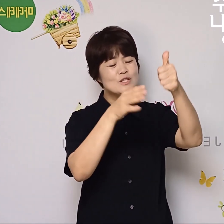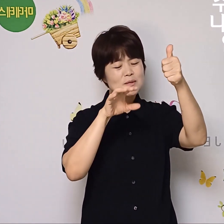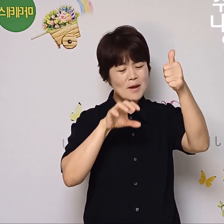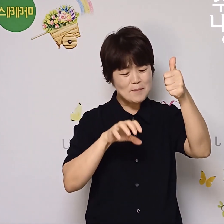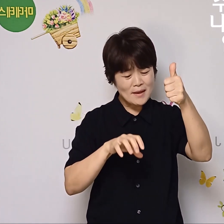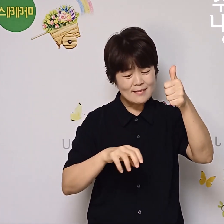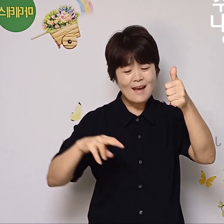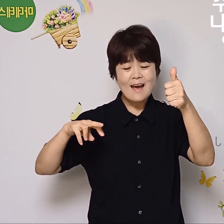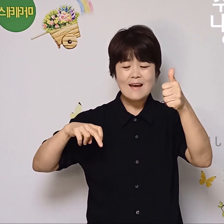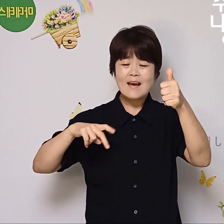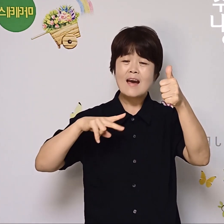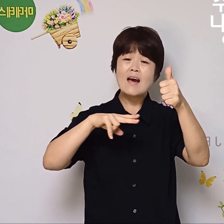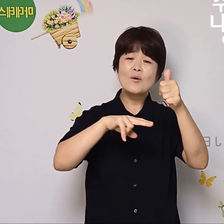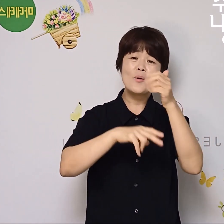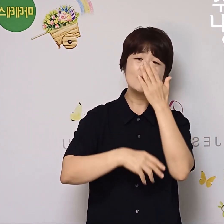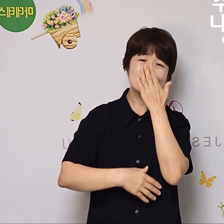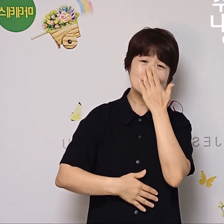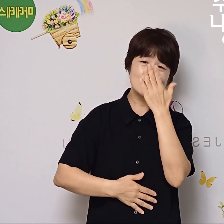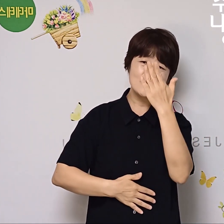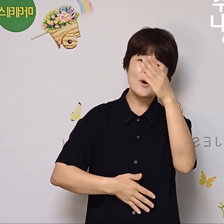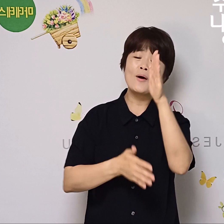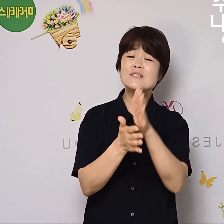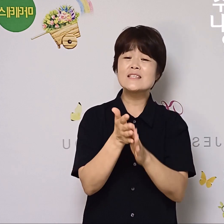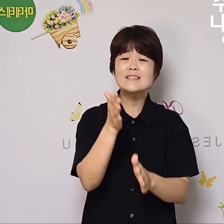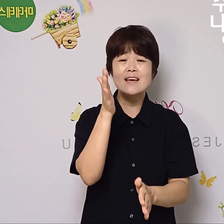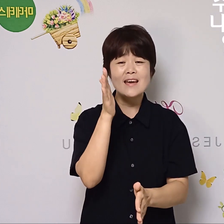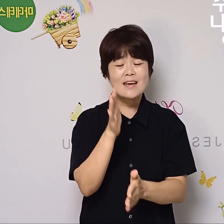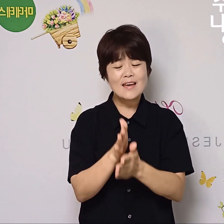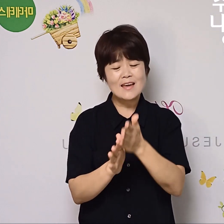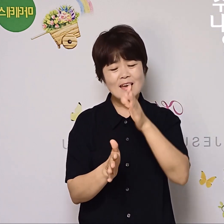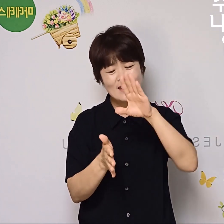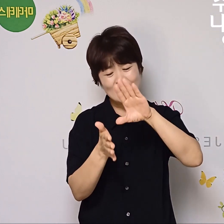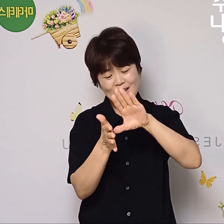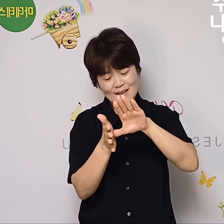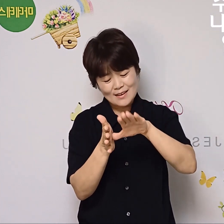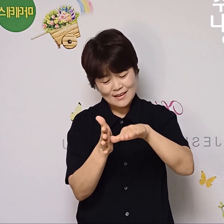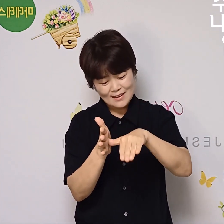주님 앞에 나아올 수 없을 때